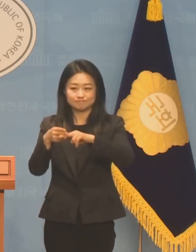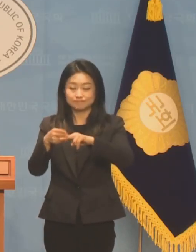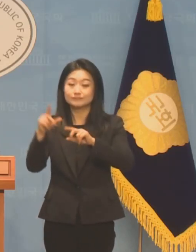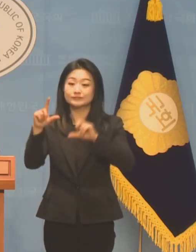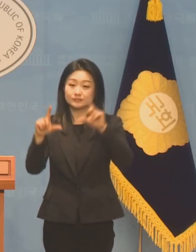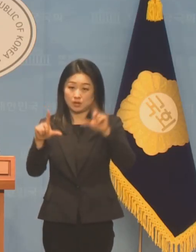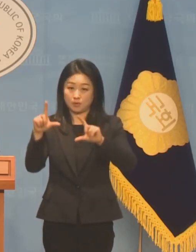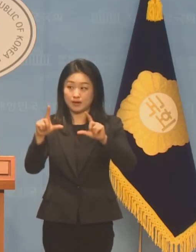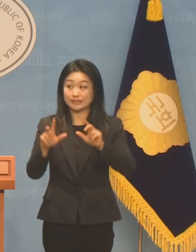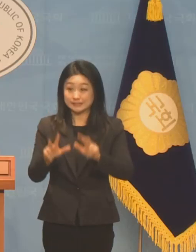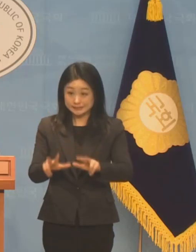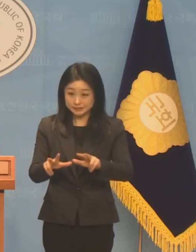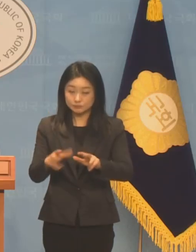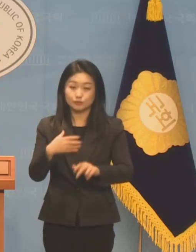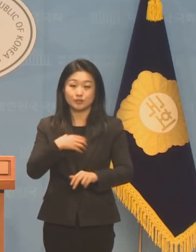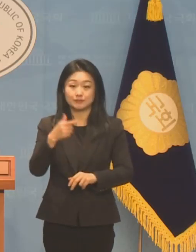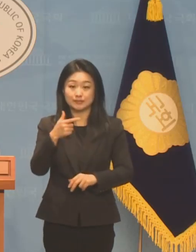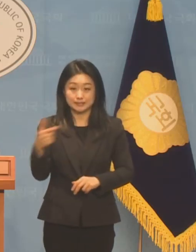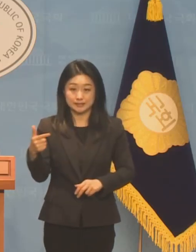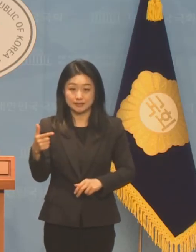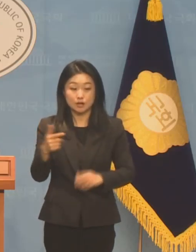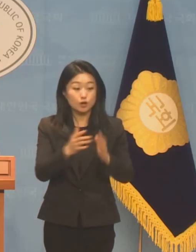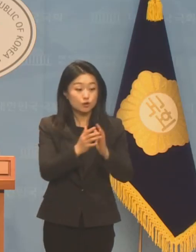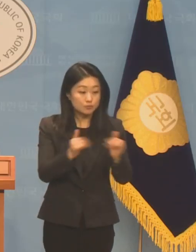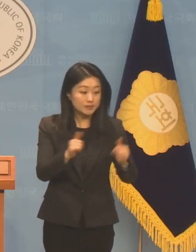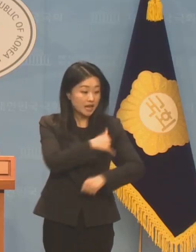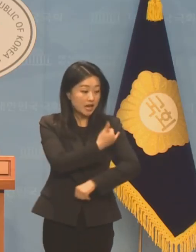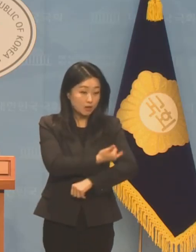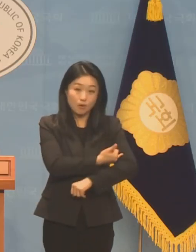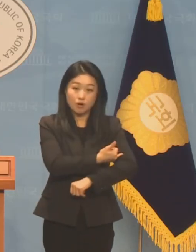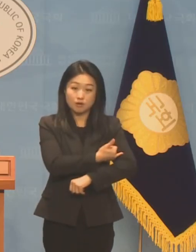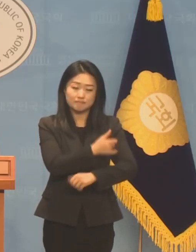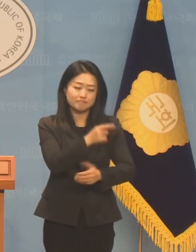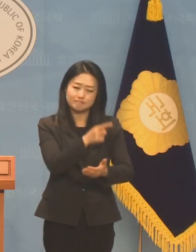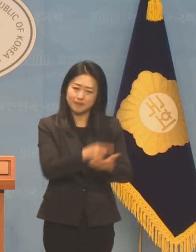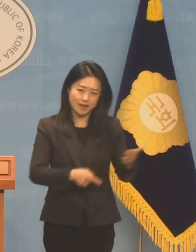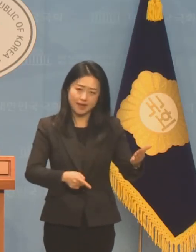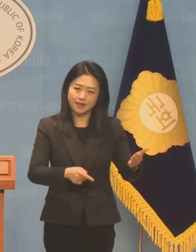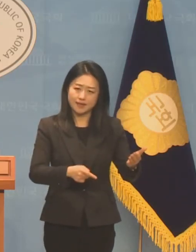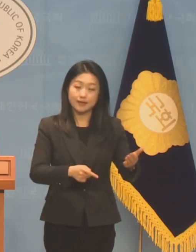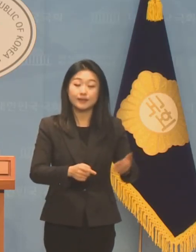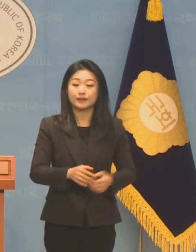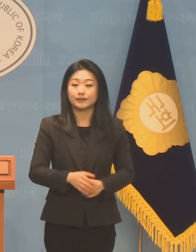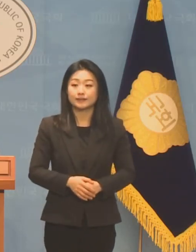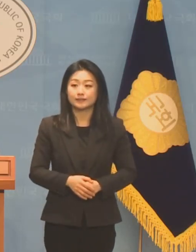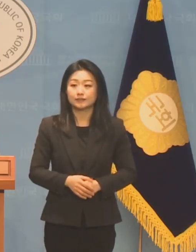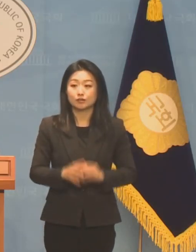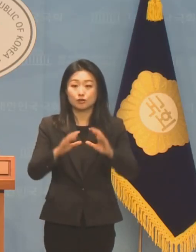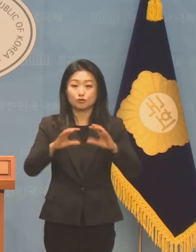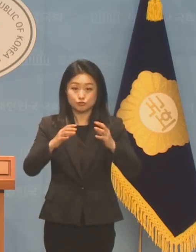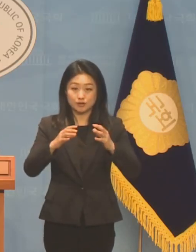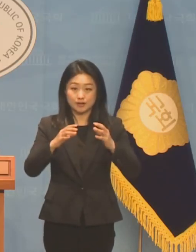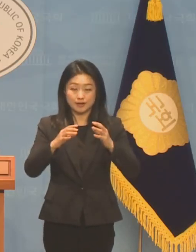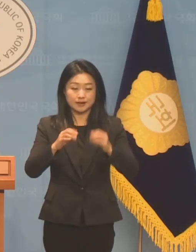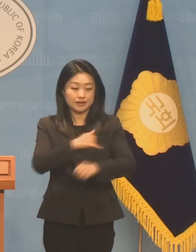혼란스럽게 하는 이 심각한 상황에 국민들의 인권이 오히려 더 유린당하고 있는데,